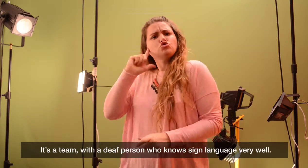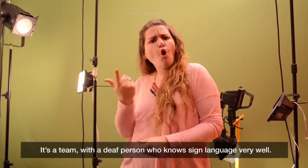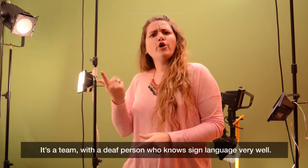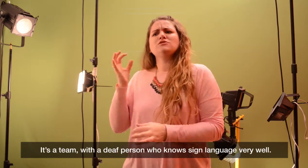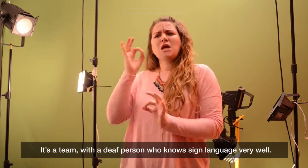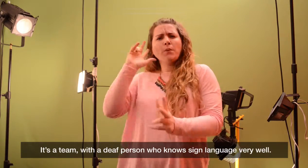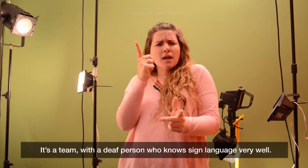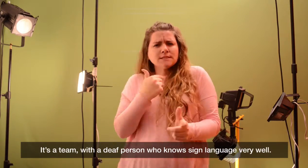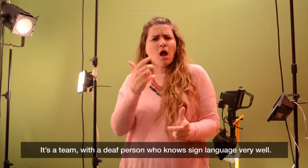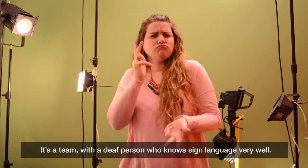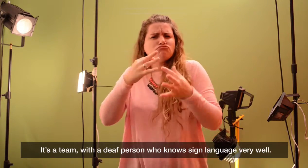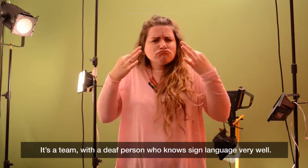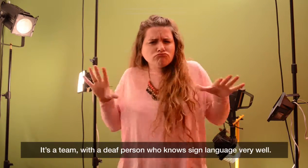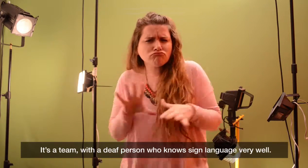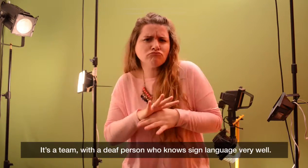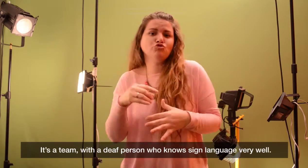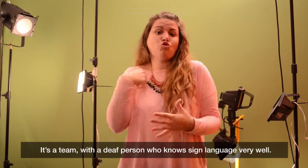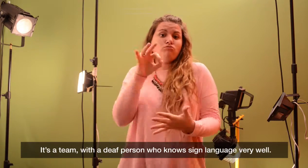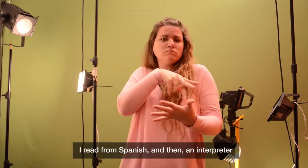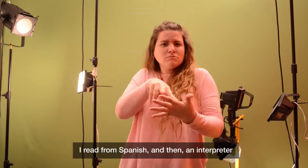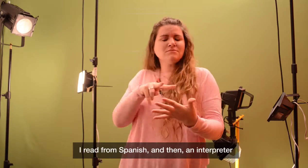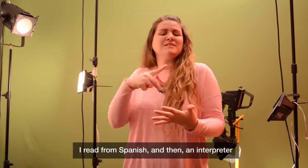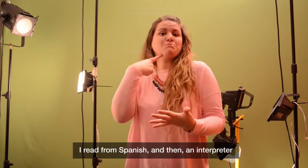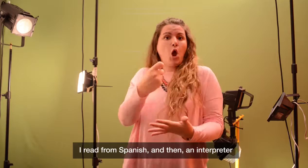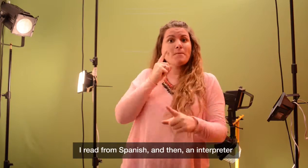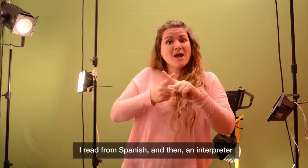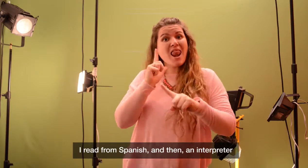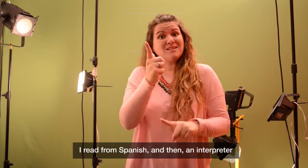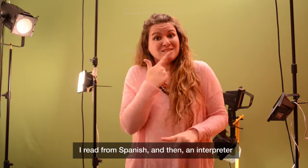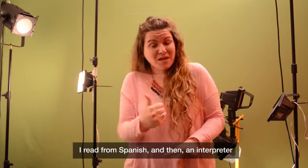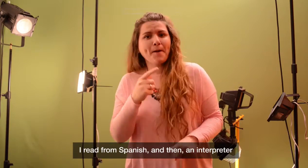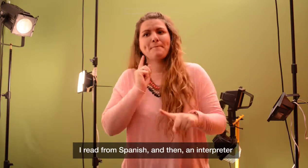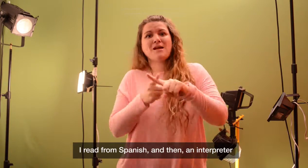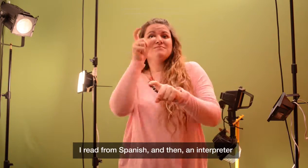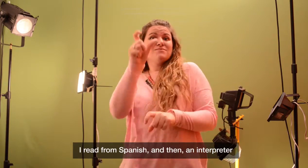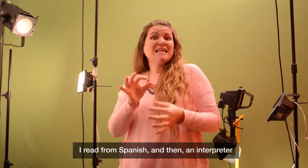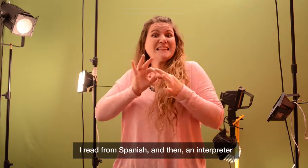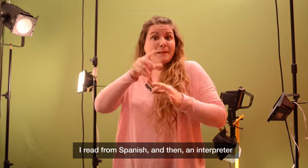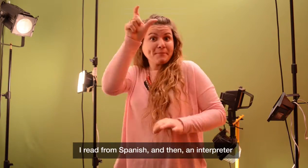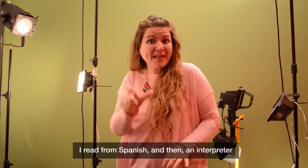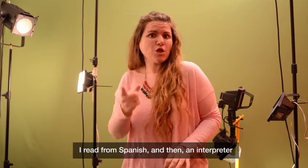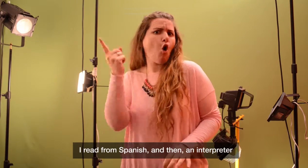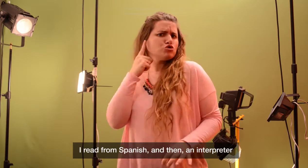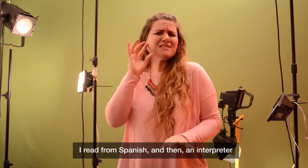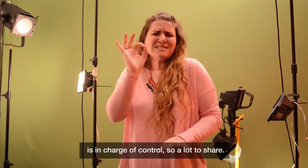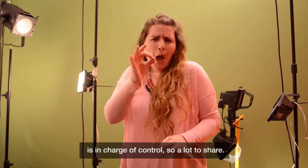sorda que sabe muy bien la lengua de señas pura, que, digamos, yo leo desde el español y después hay un intérprete que hace